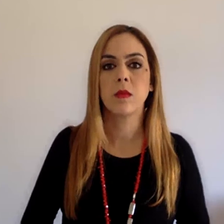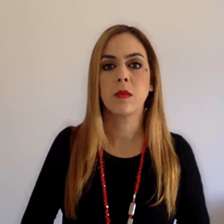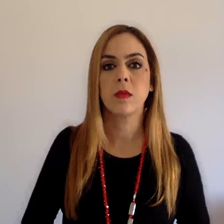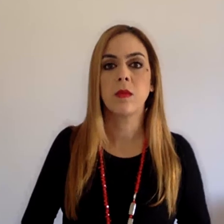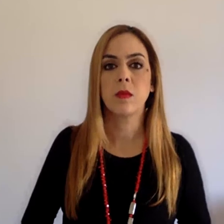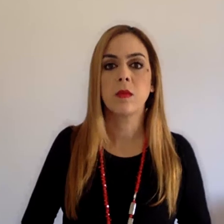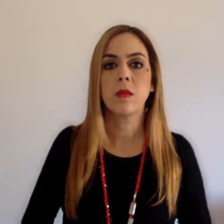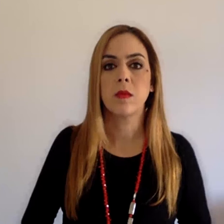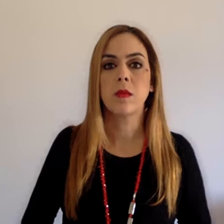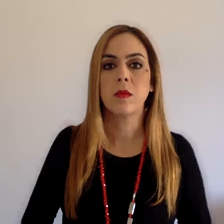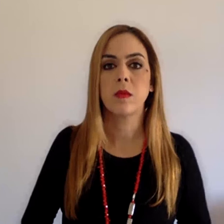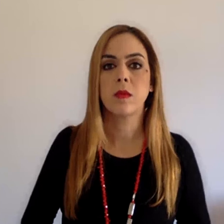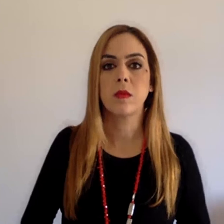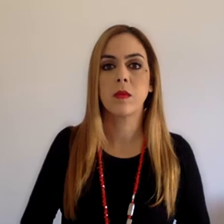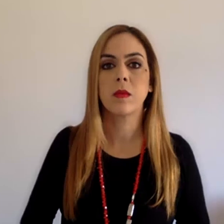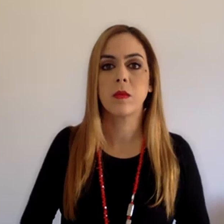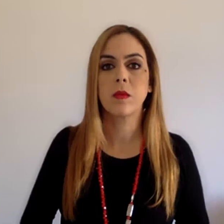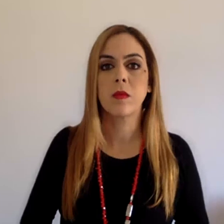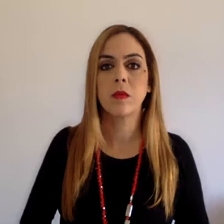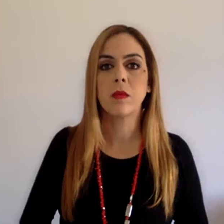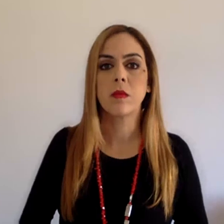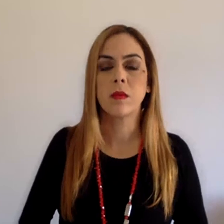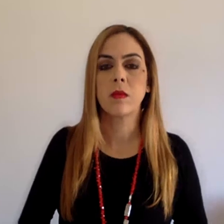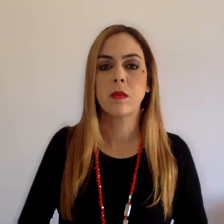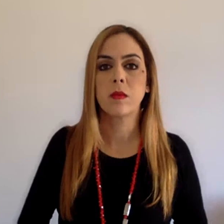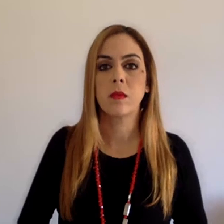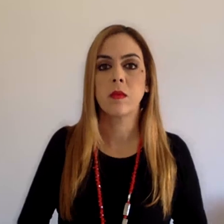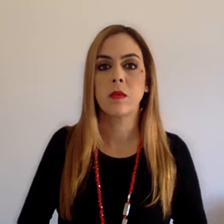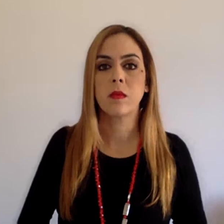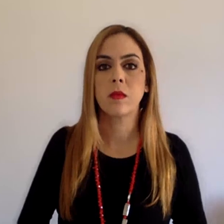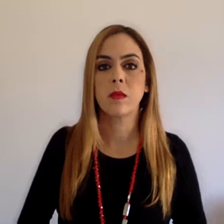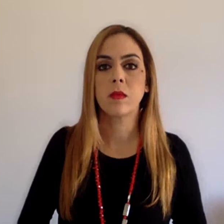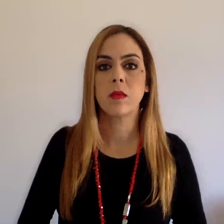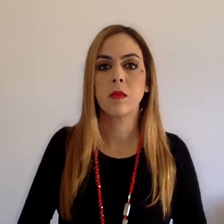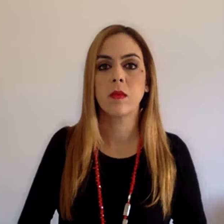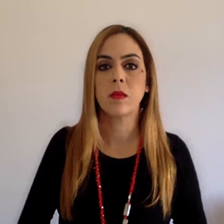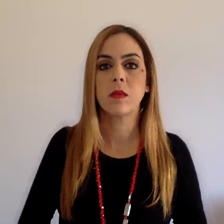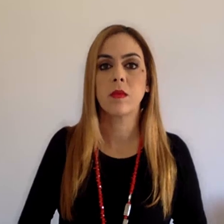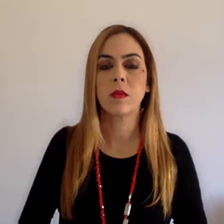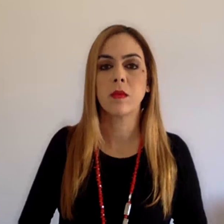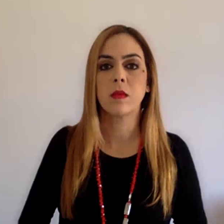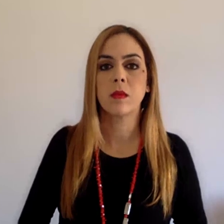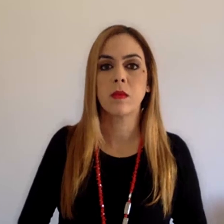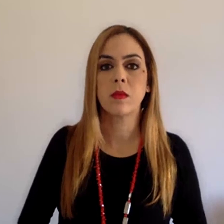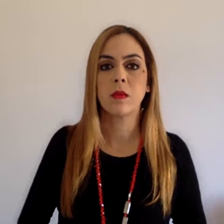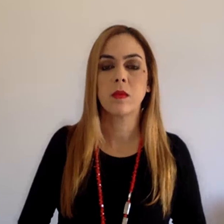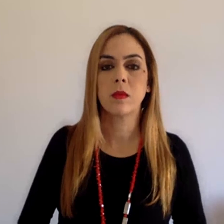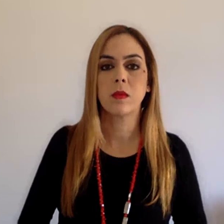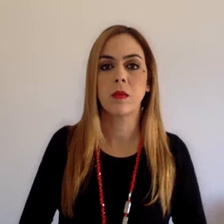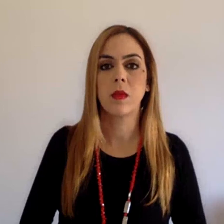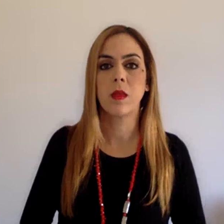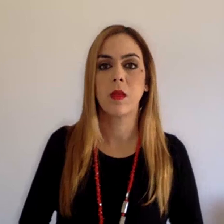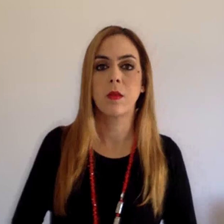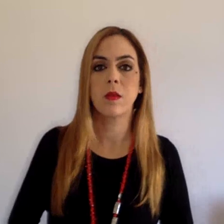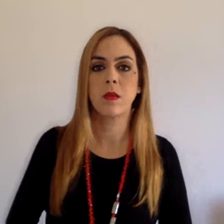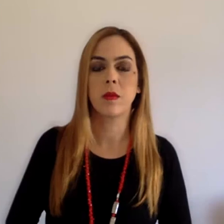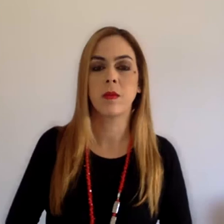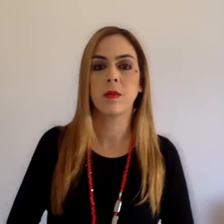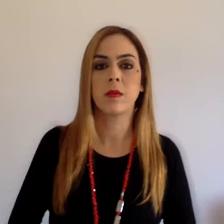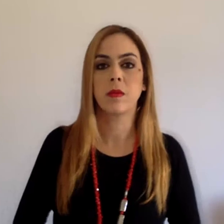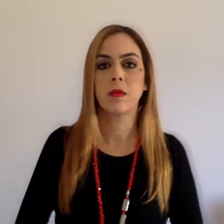que estamos explorando o experimentando una situación de violencia doméstica por ejemplo o también